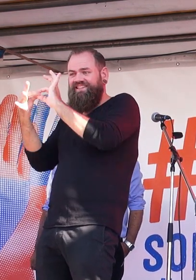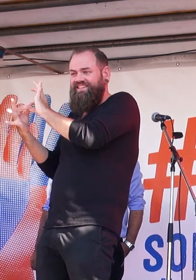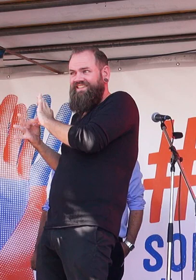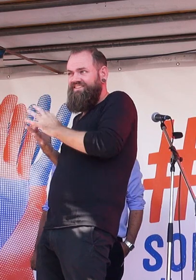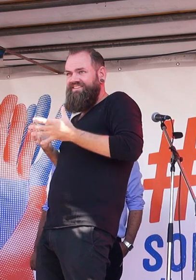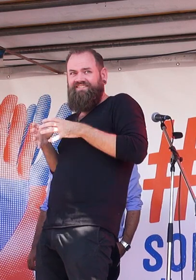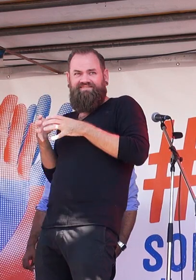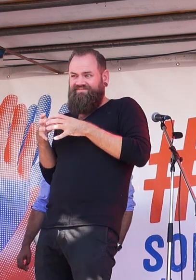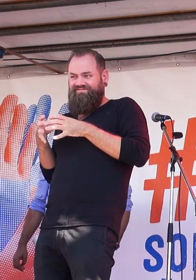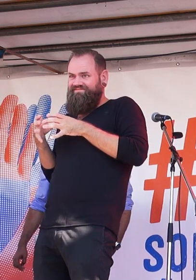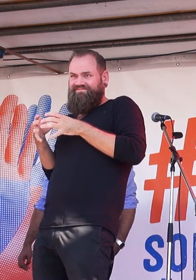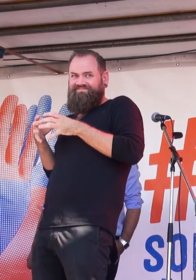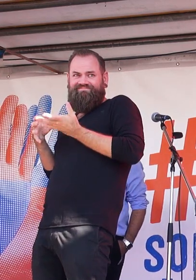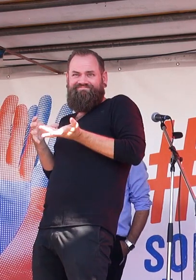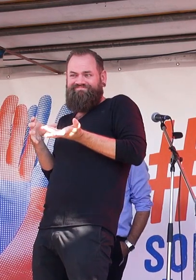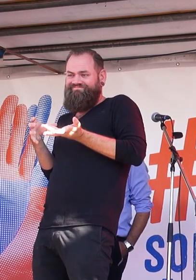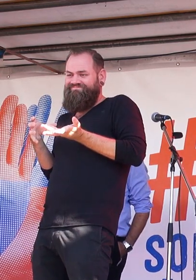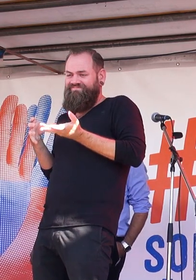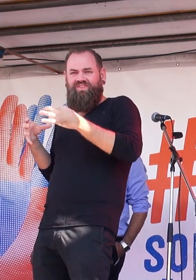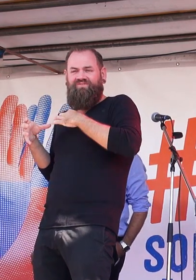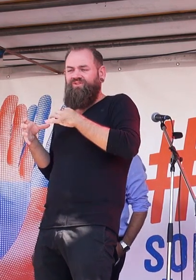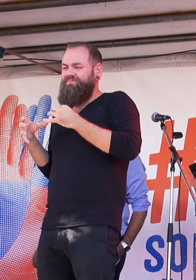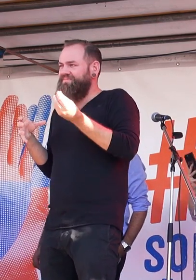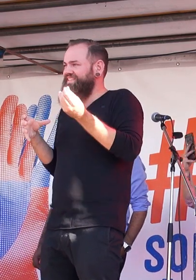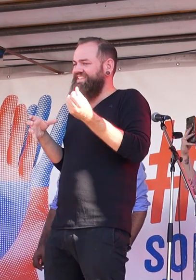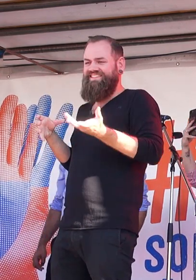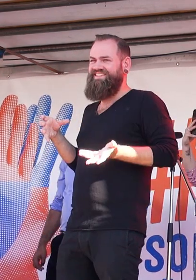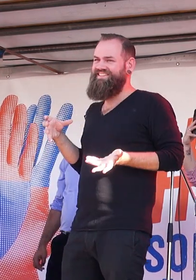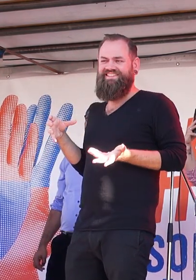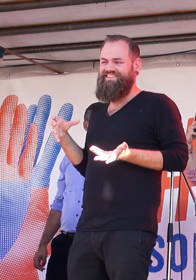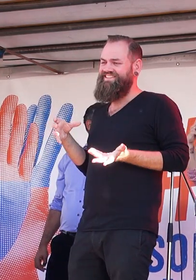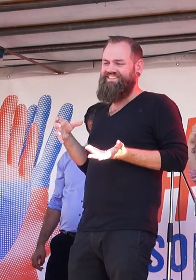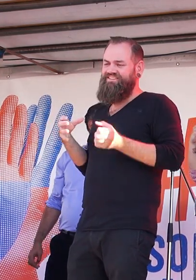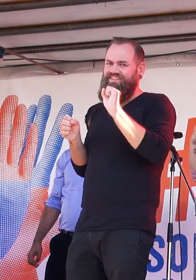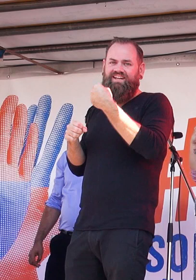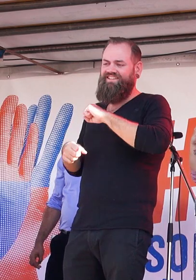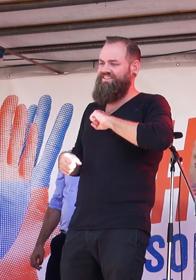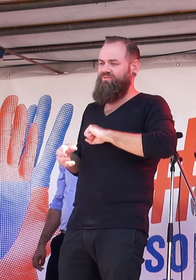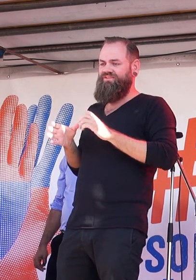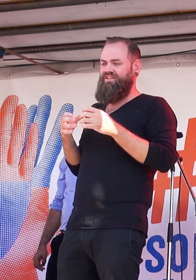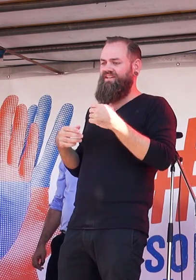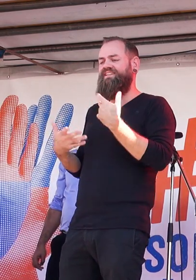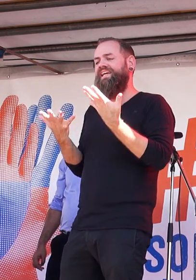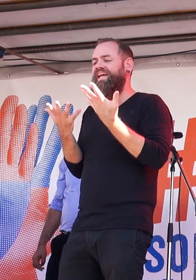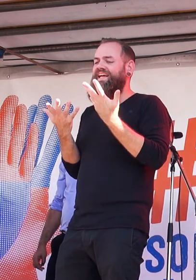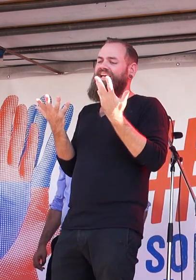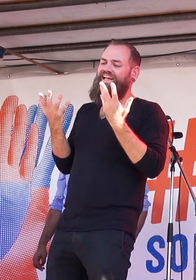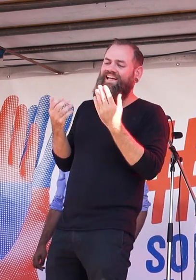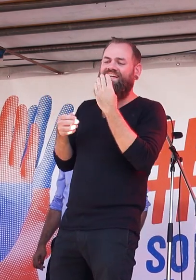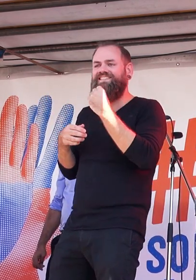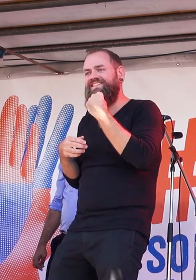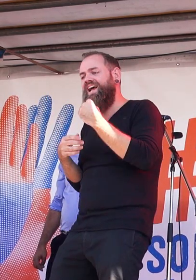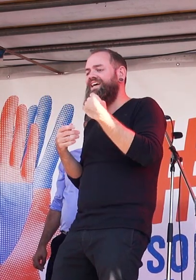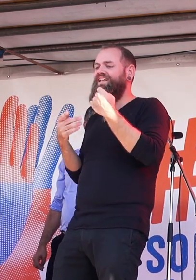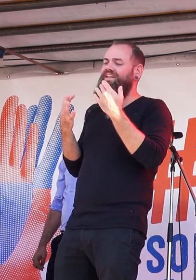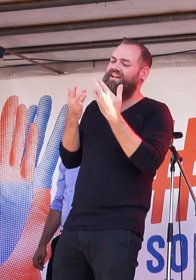Ich finde es unerträglich, dass alltäglich Verschwörungsmythen verbreitet werden, die sich letztlich auf antisemitische